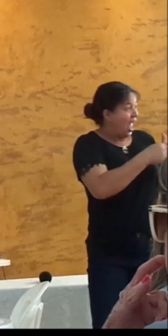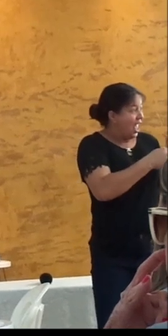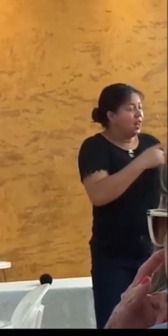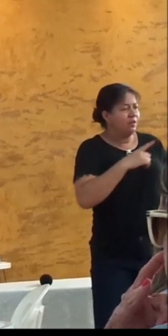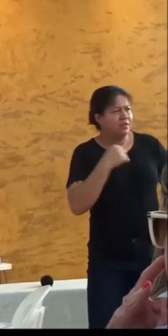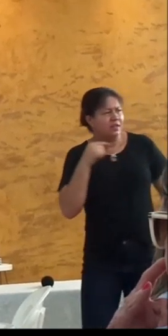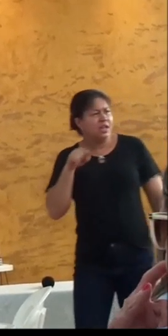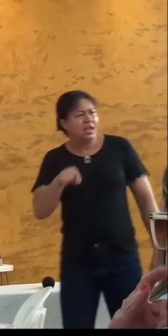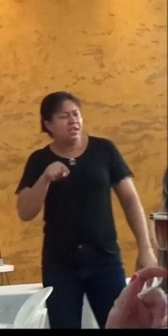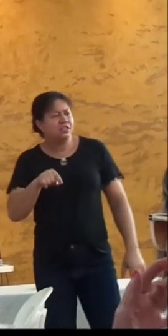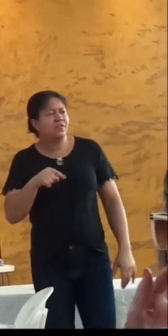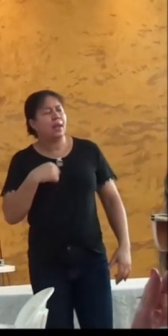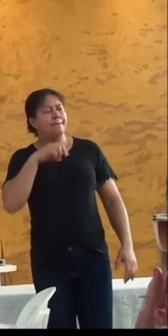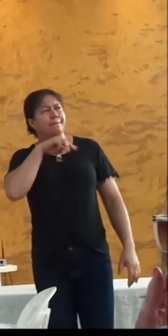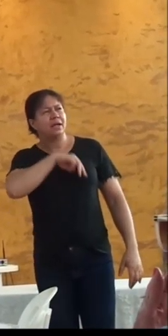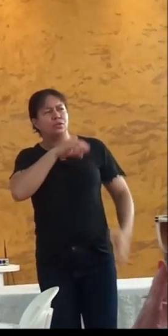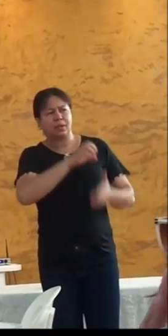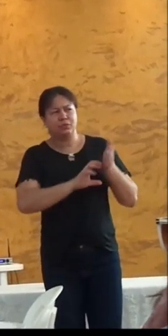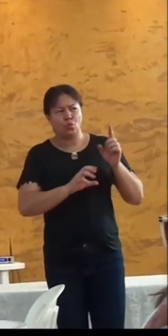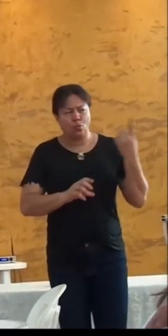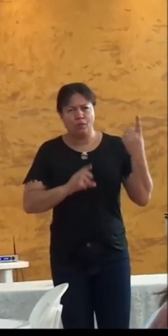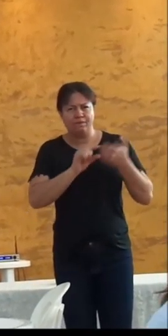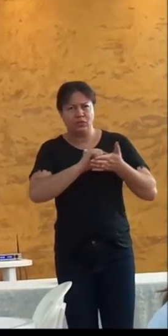Mateus 1, 20,